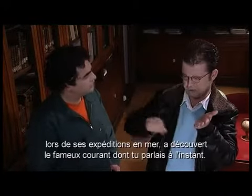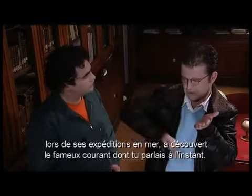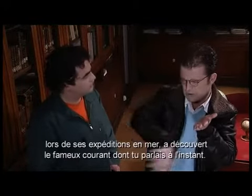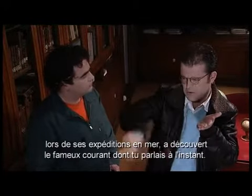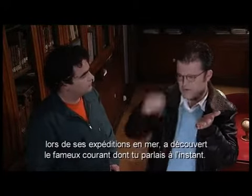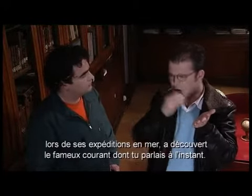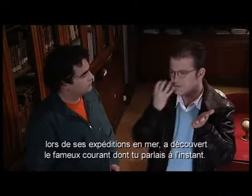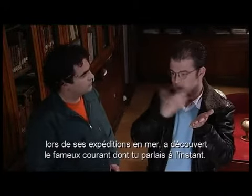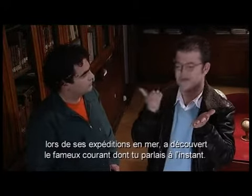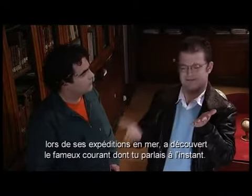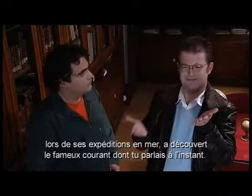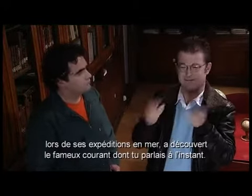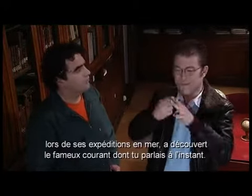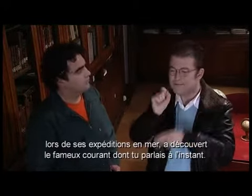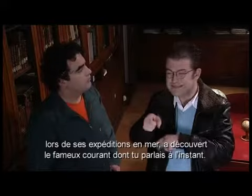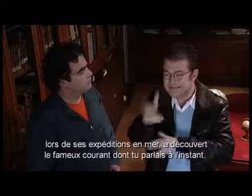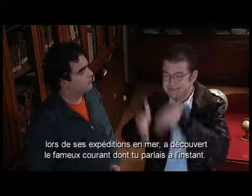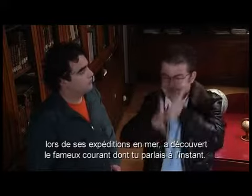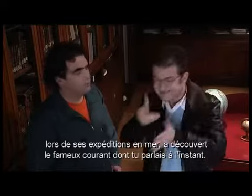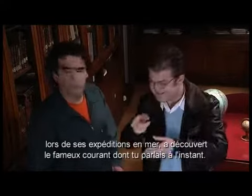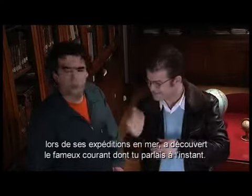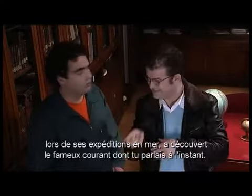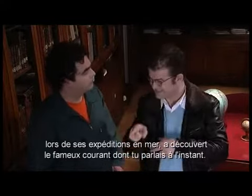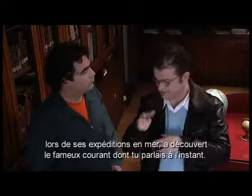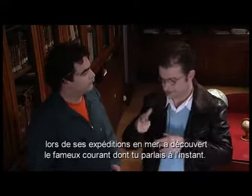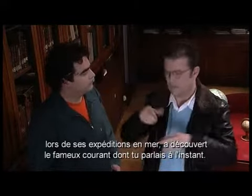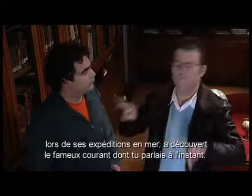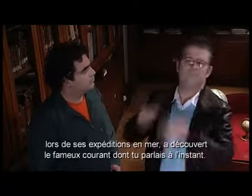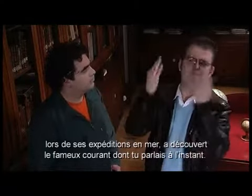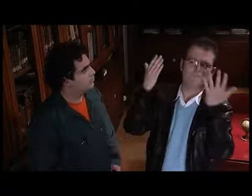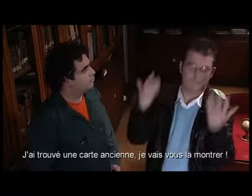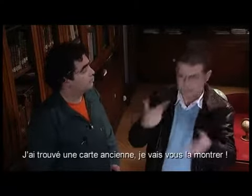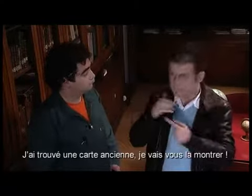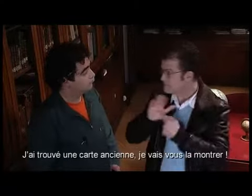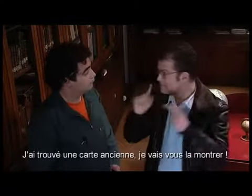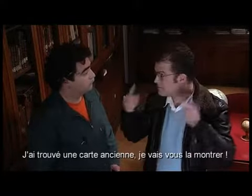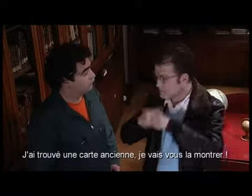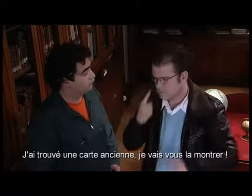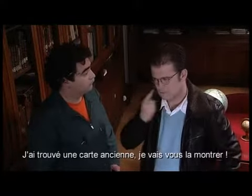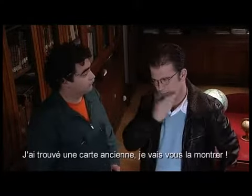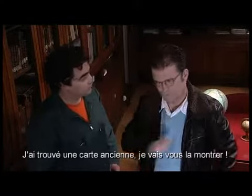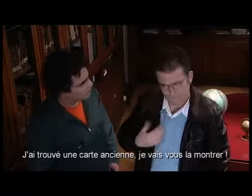mer, a découvert le fameux courant dont tu parlais à l'instant. J'ai trouvé une carte ancienne. Je vais vous la